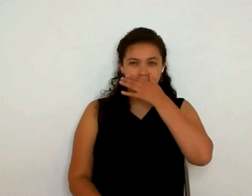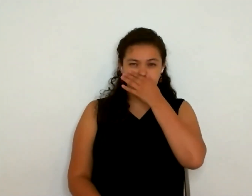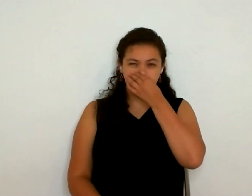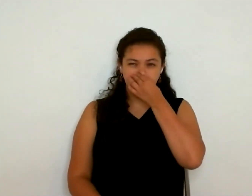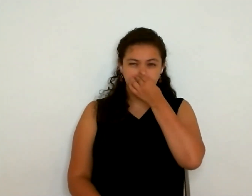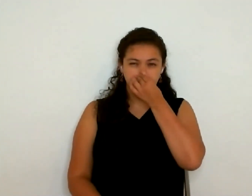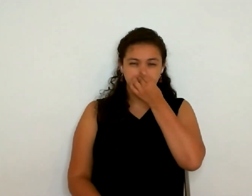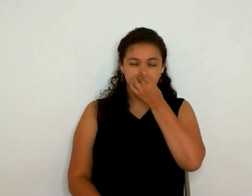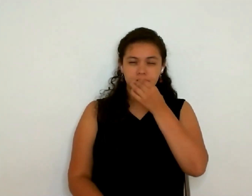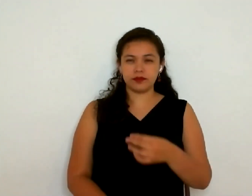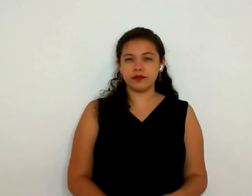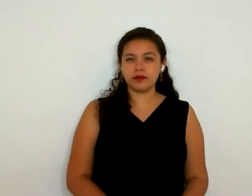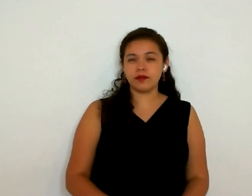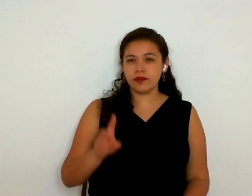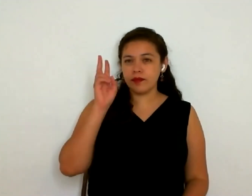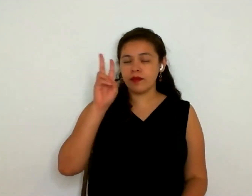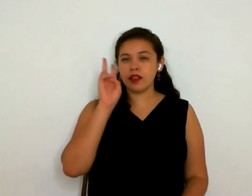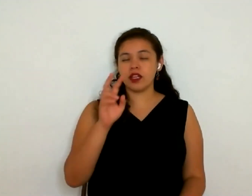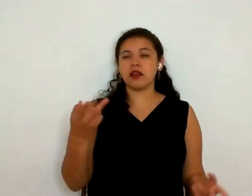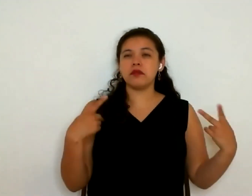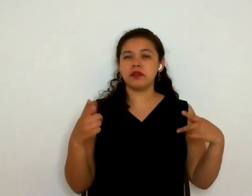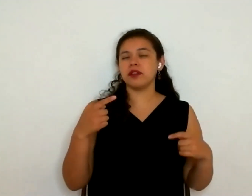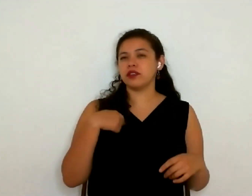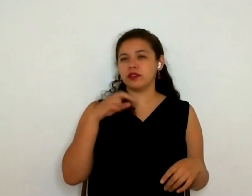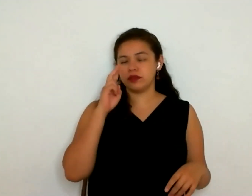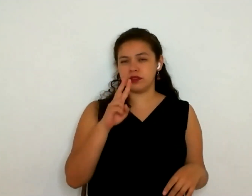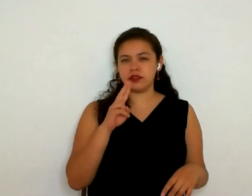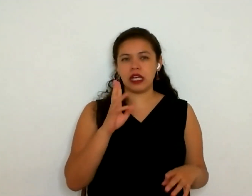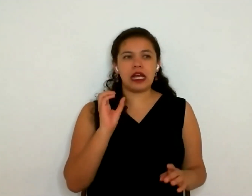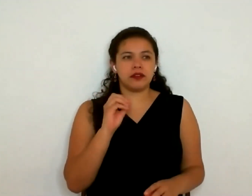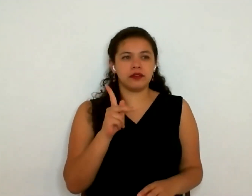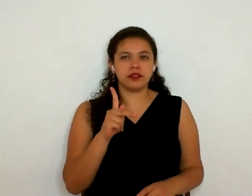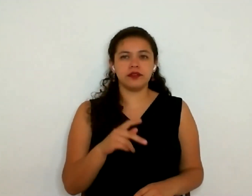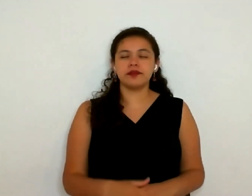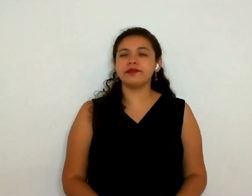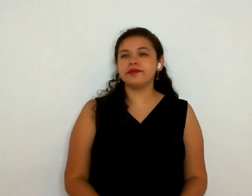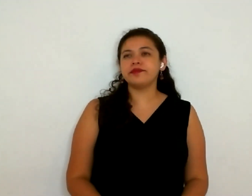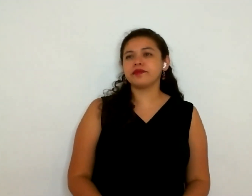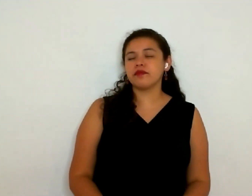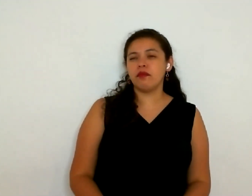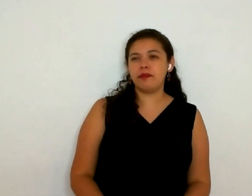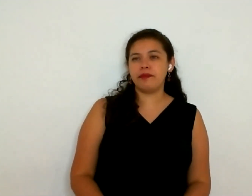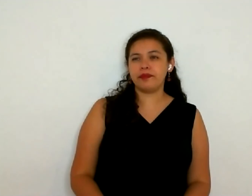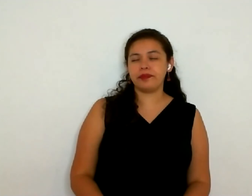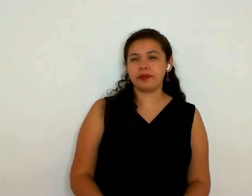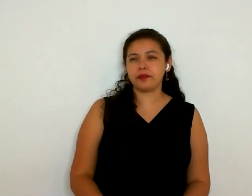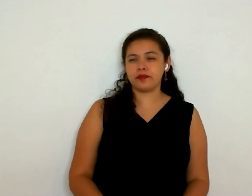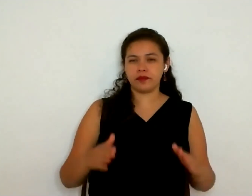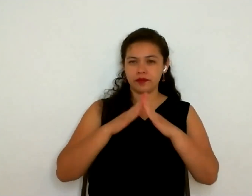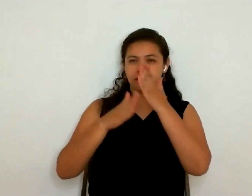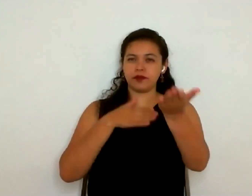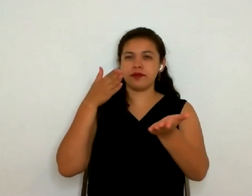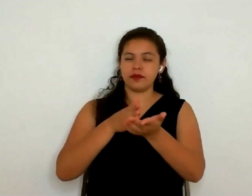no han tocado muchas personas aunque es válido que paguen ellos por la visita domiciliaria ya